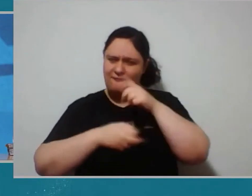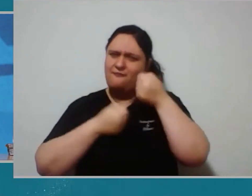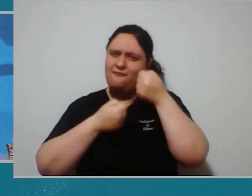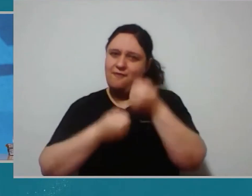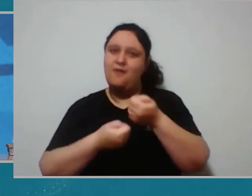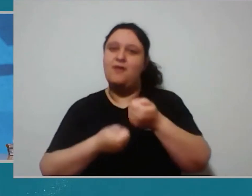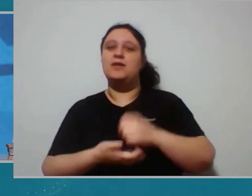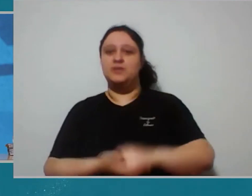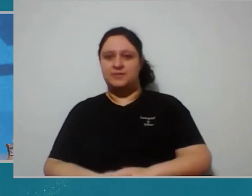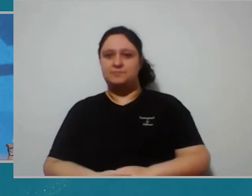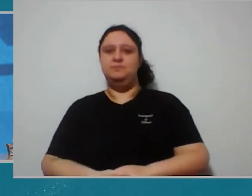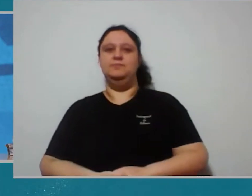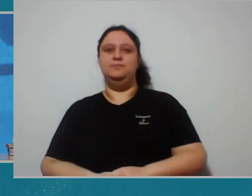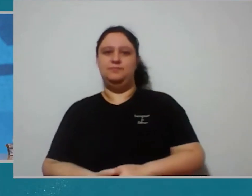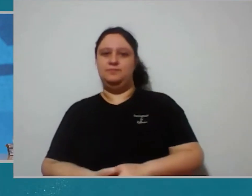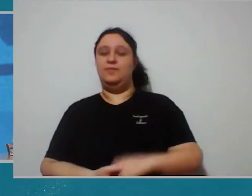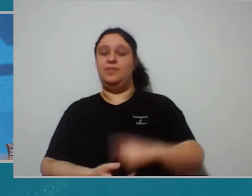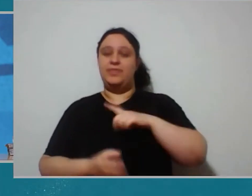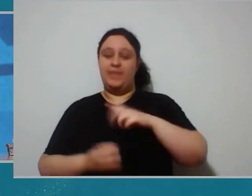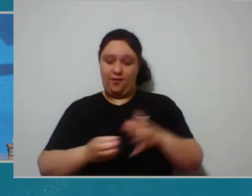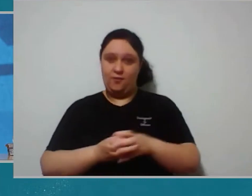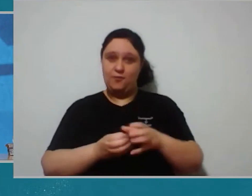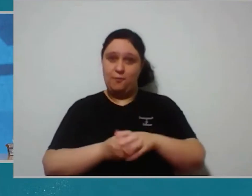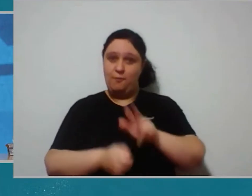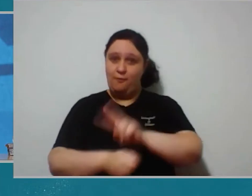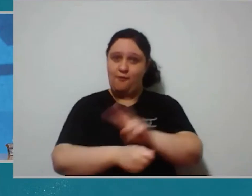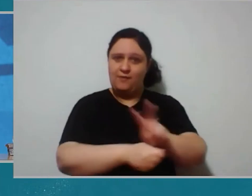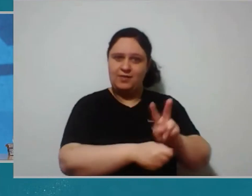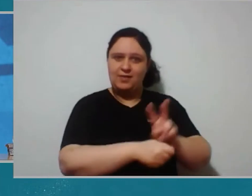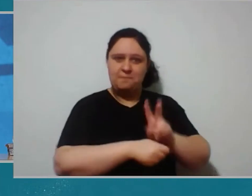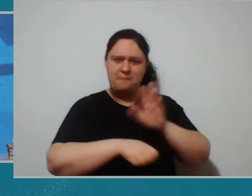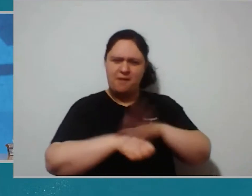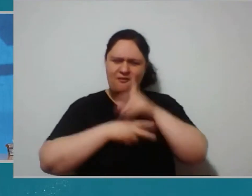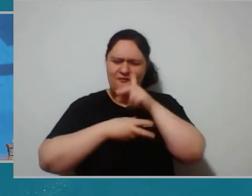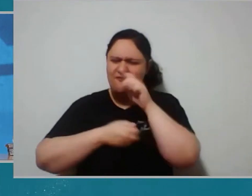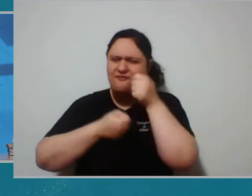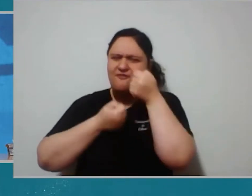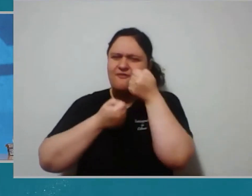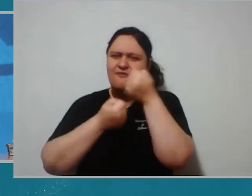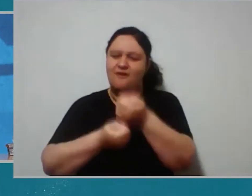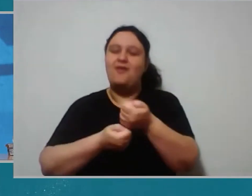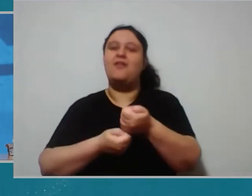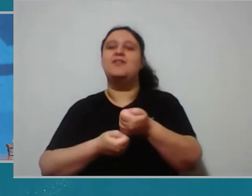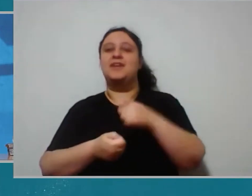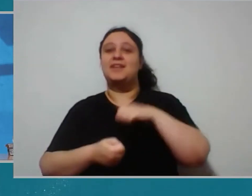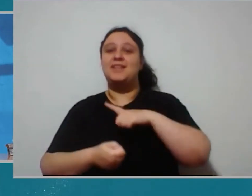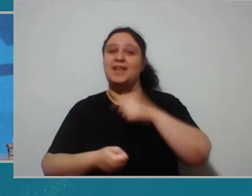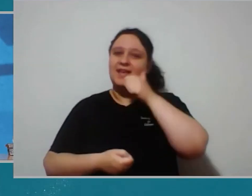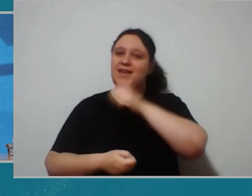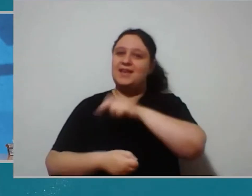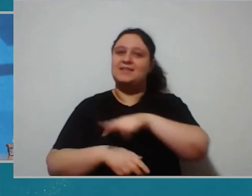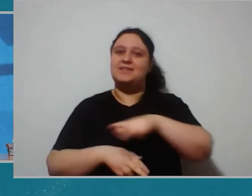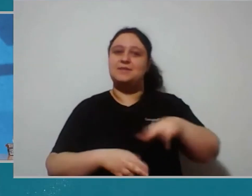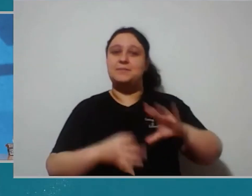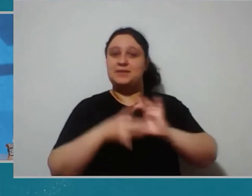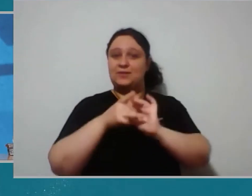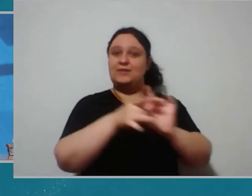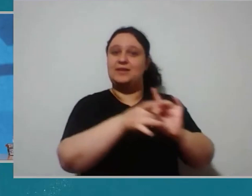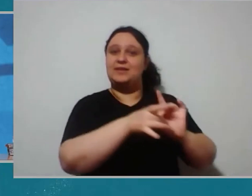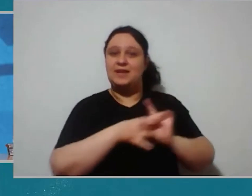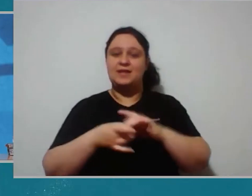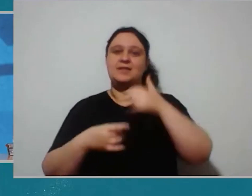a rede de cuidados turbinados. Temos as irmãs conectadas, mulheres